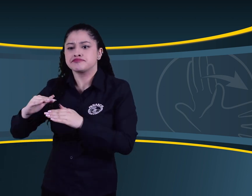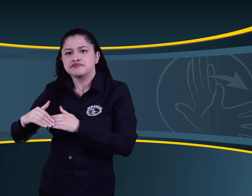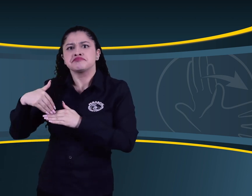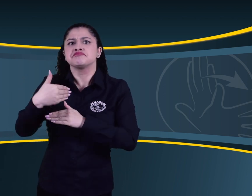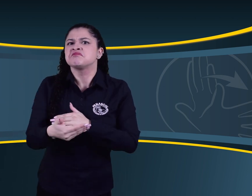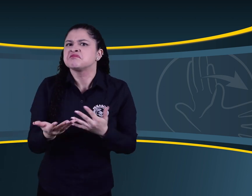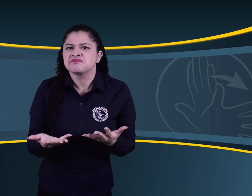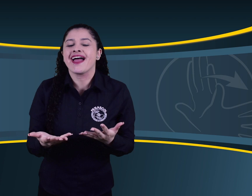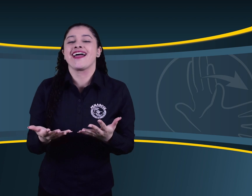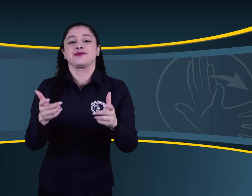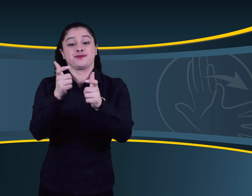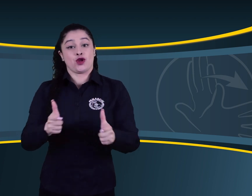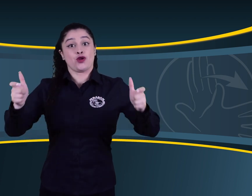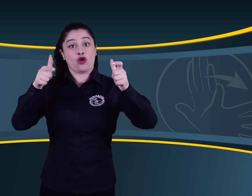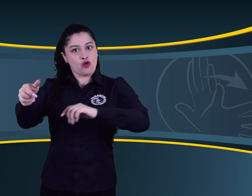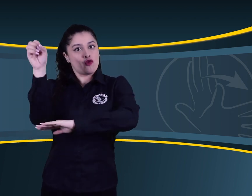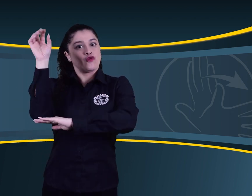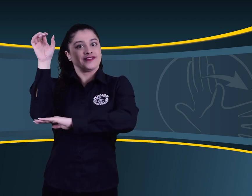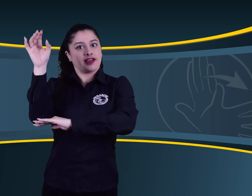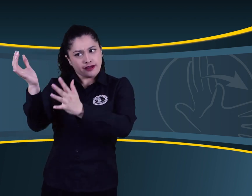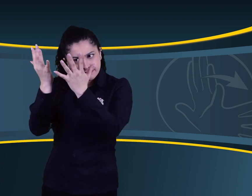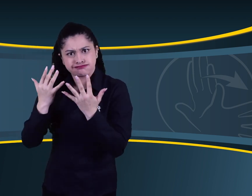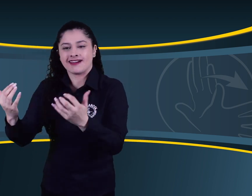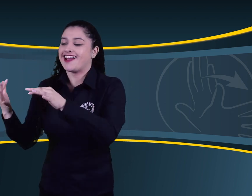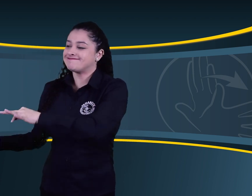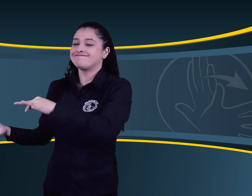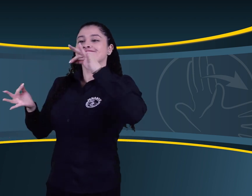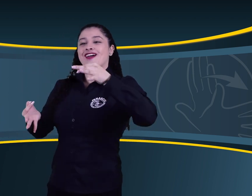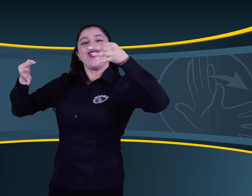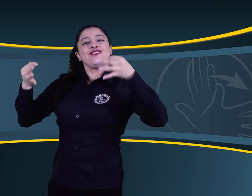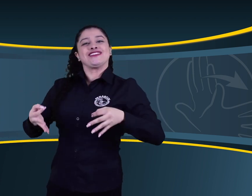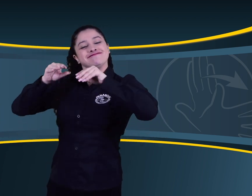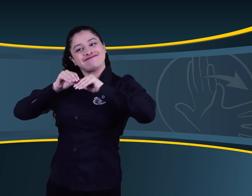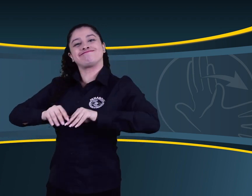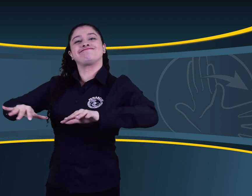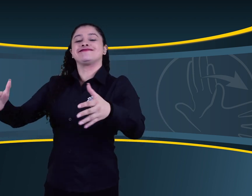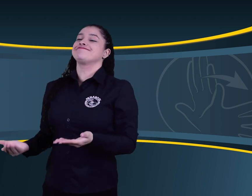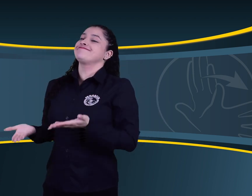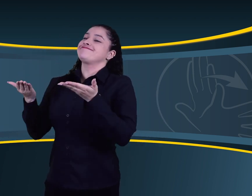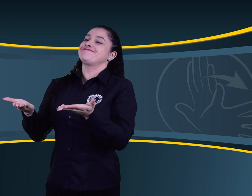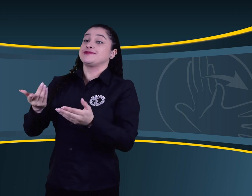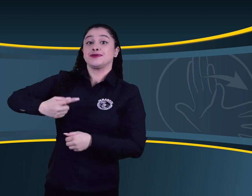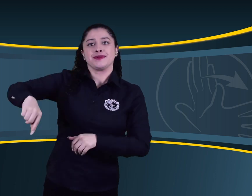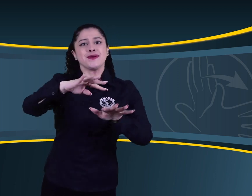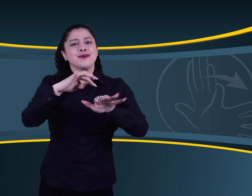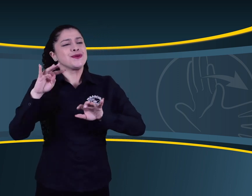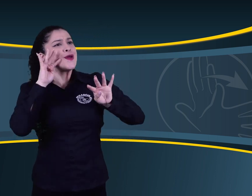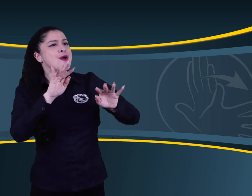y en el congreso se realizó la publicación oficial de esta declaración la cual fue aplaudida por los asistentes